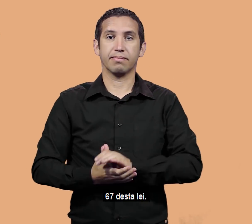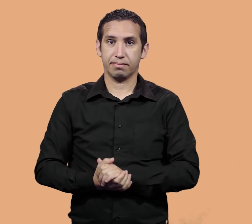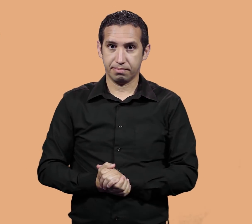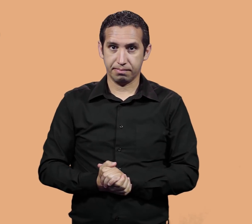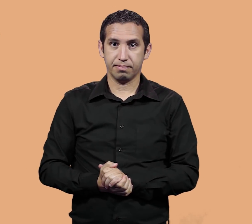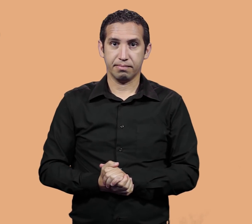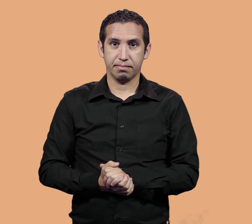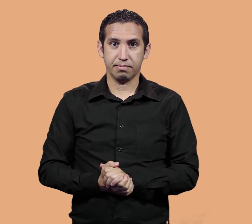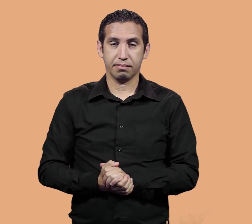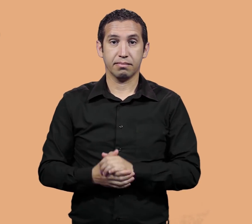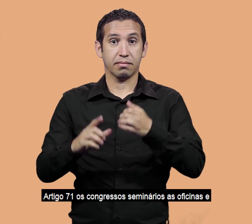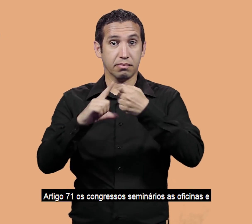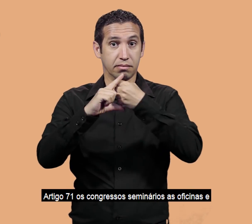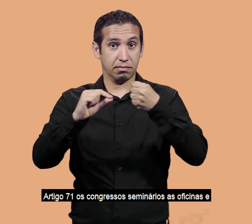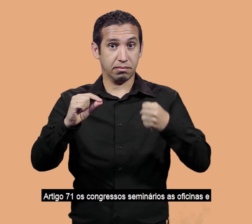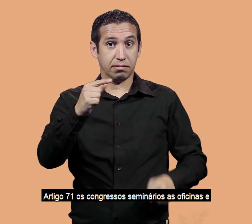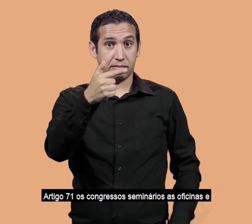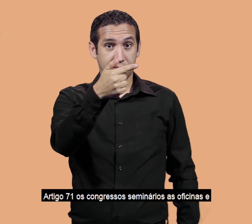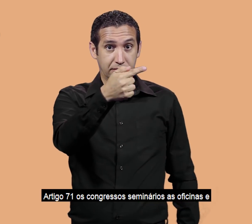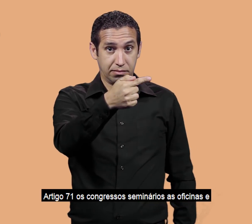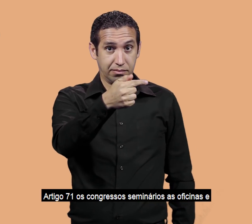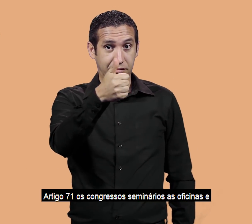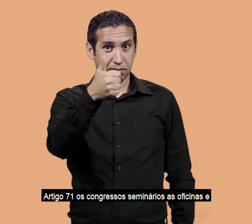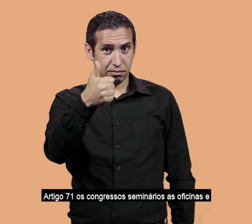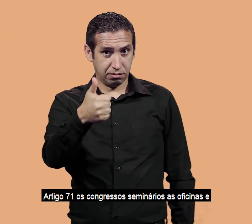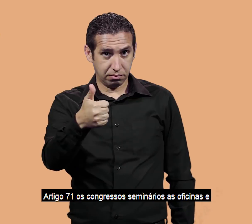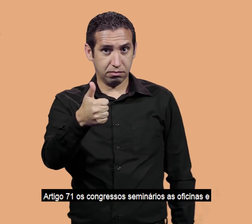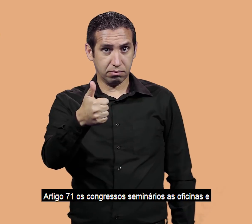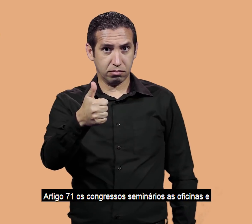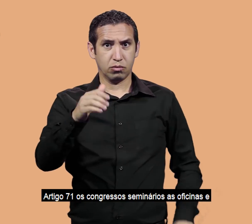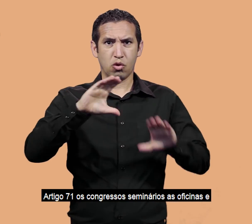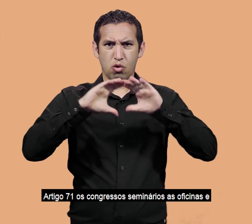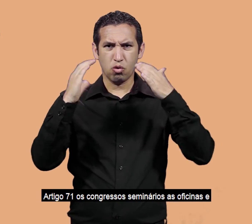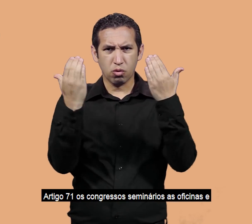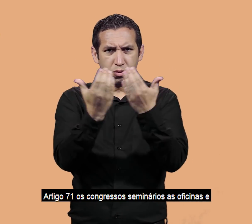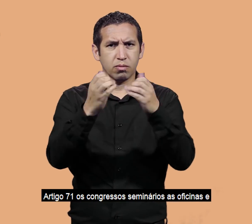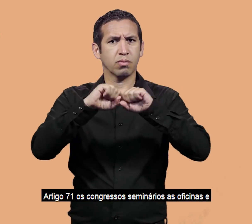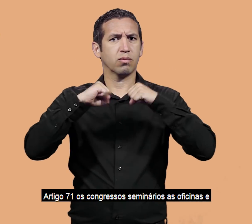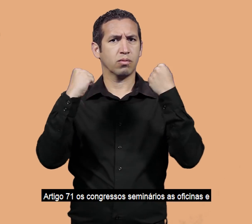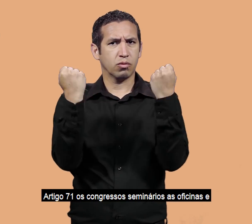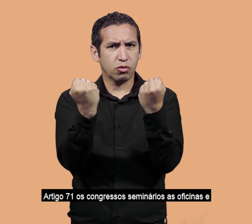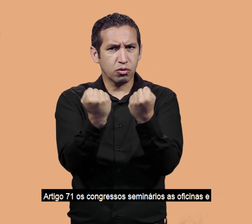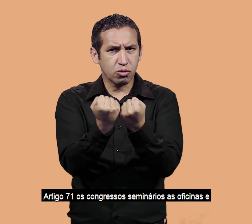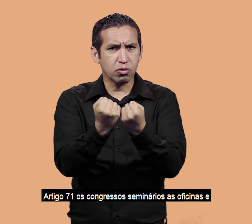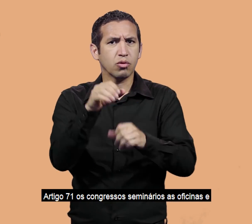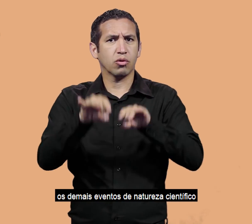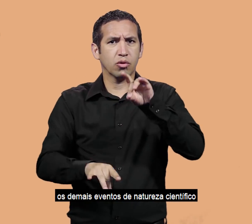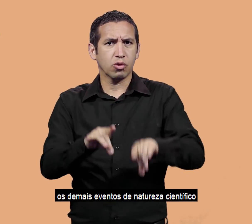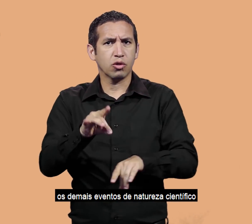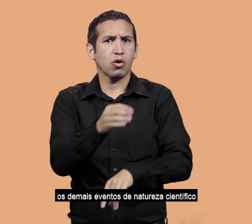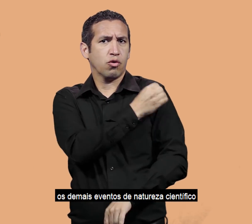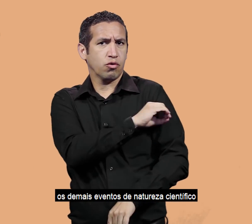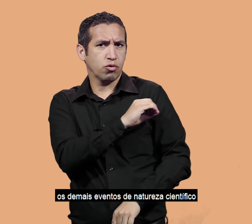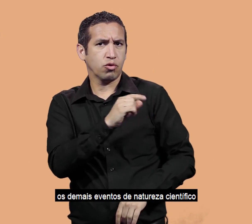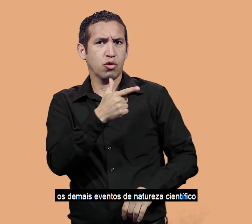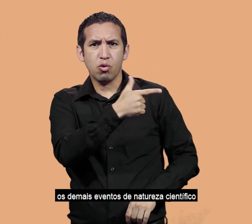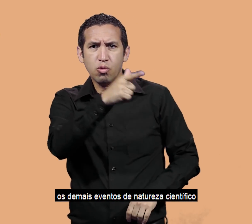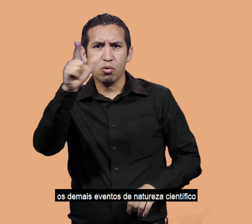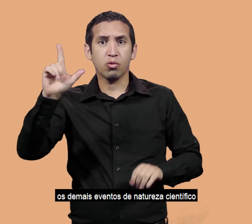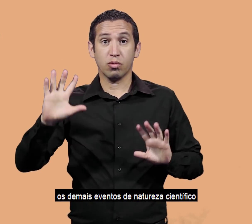artigo 71 os congressos seminários as oficinas e os demais eventos de natureza